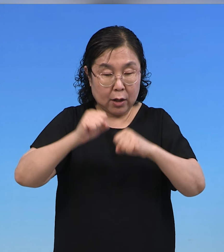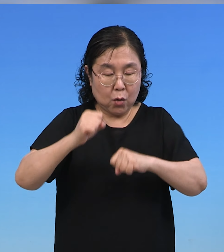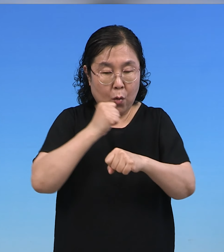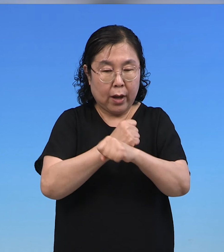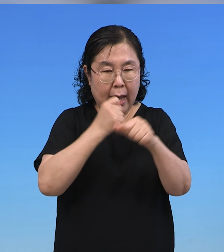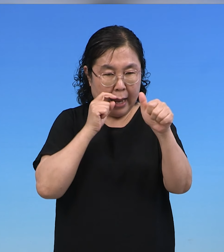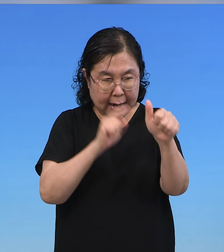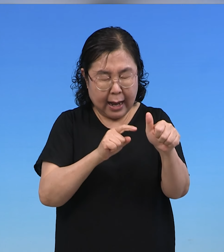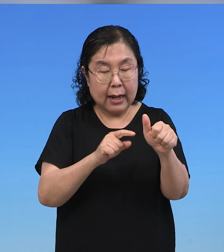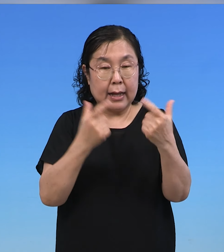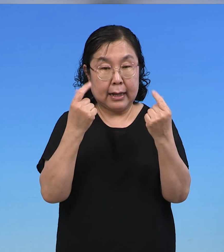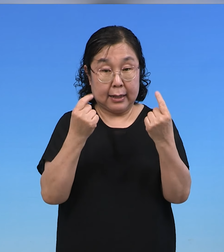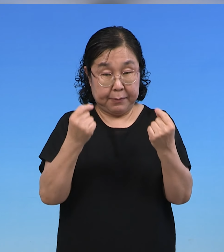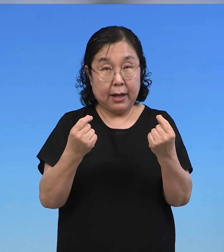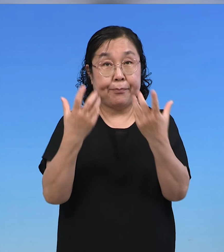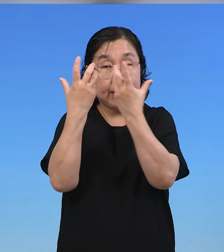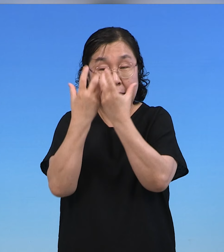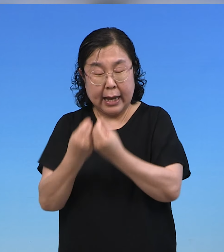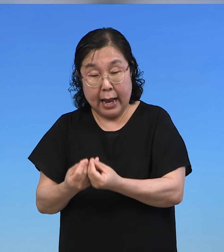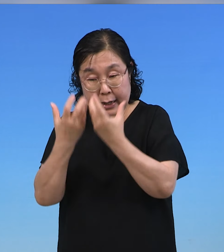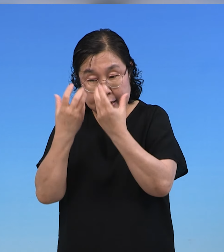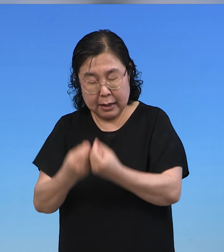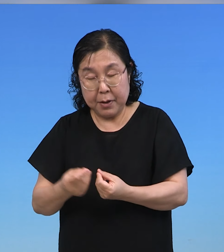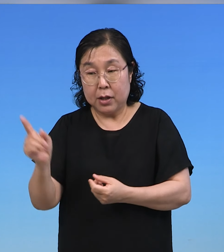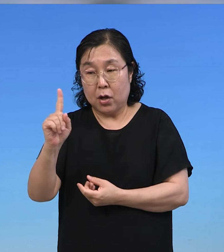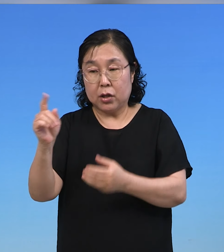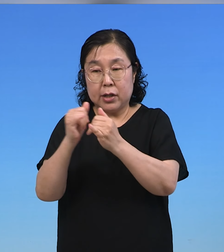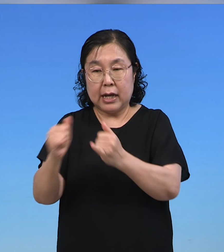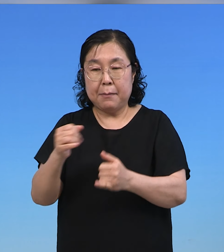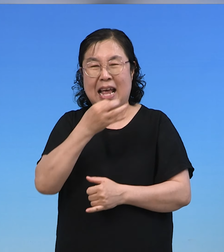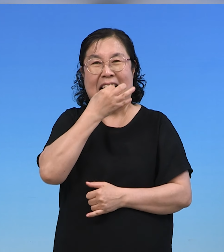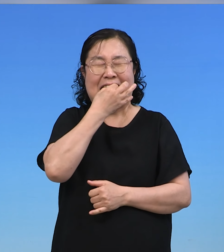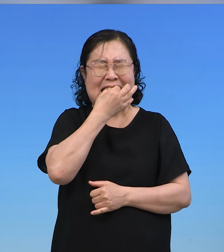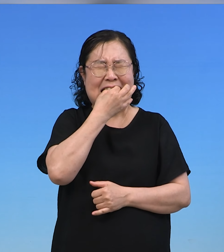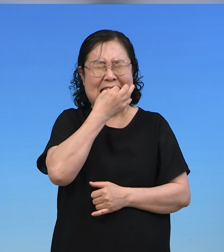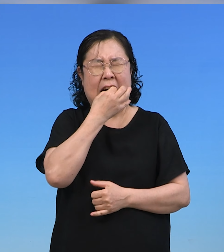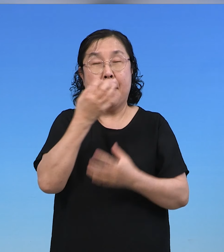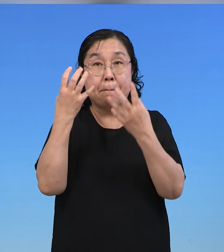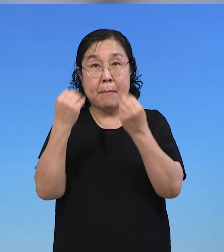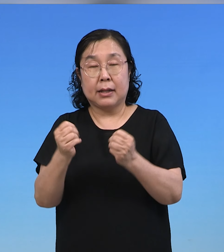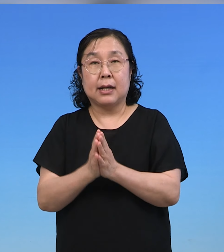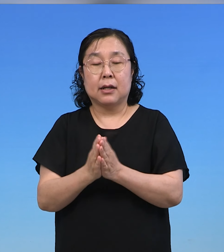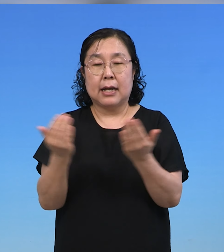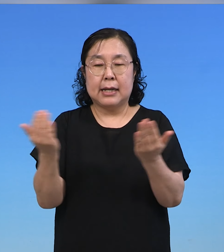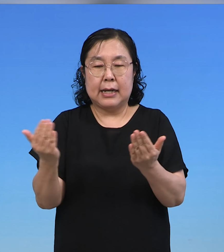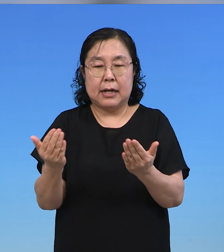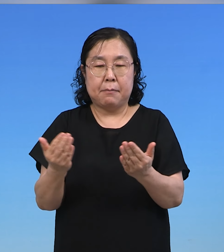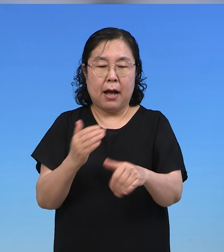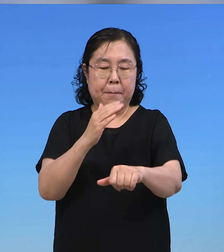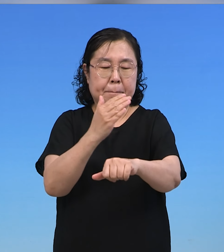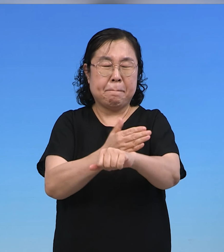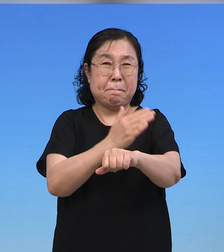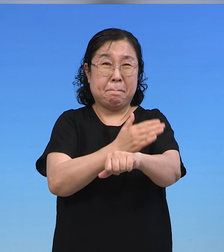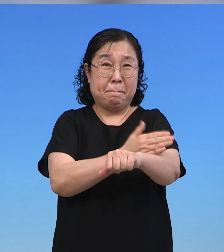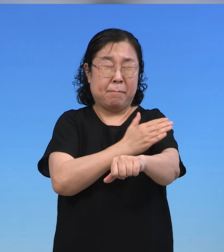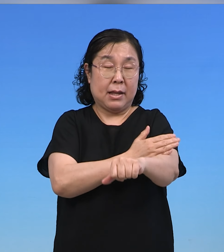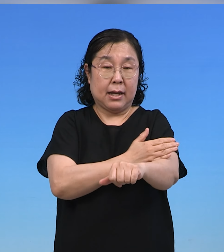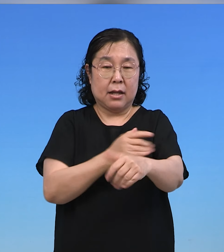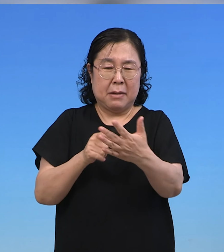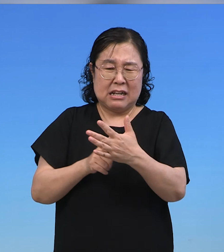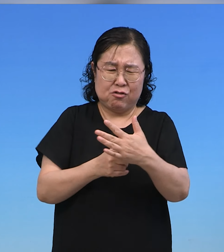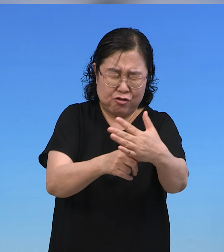막 탐이 나가지고 좀 무리하게 이제 일을 막 그 과장스럽게 이렇게 추진을 하고 있을 때 이런 거예요. 이제